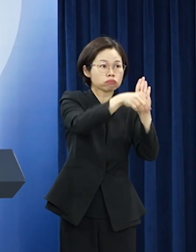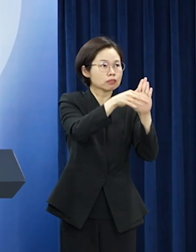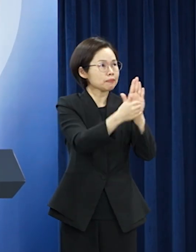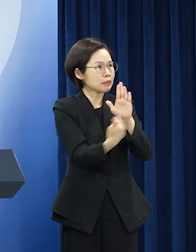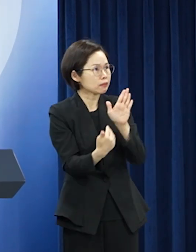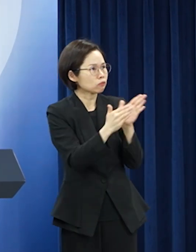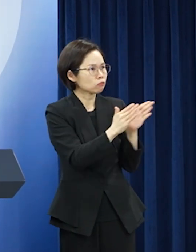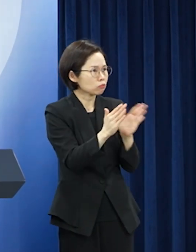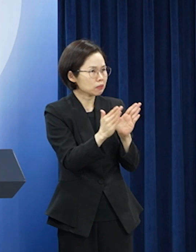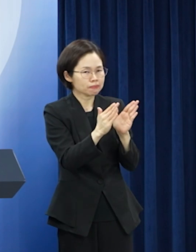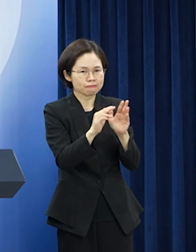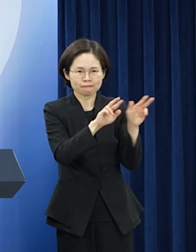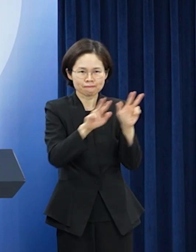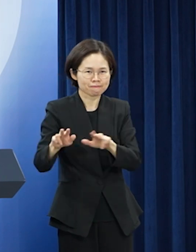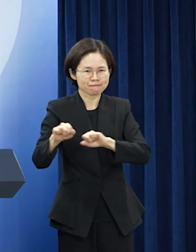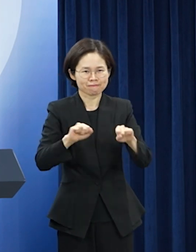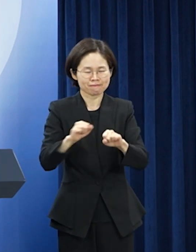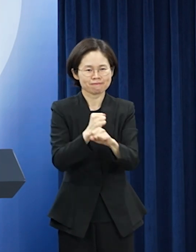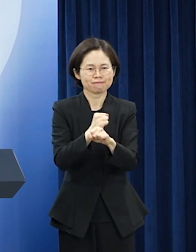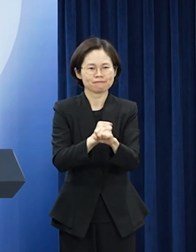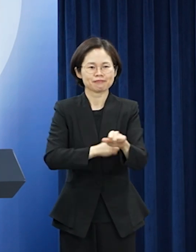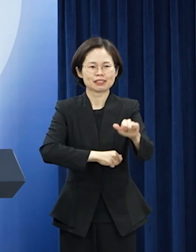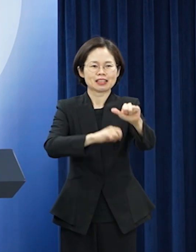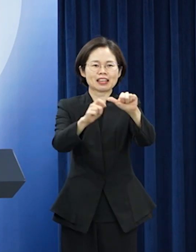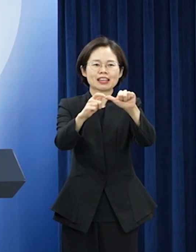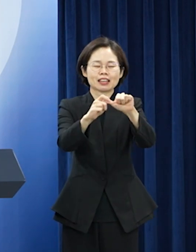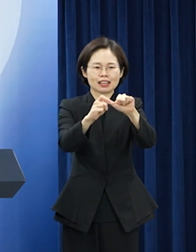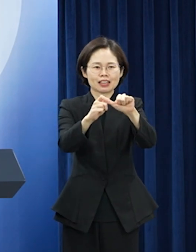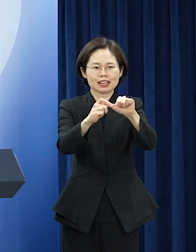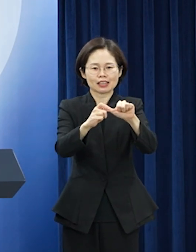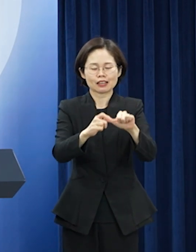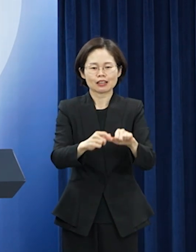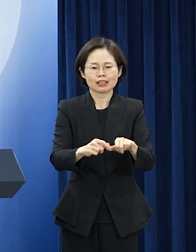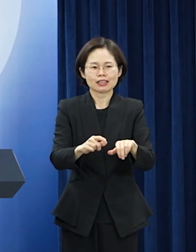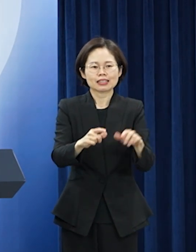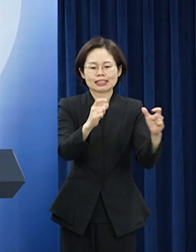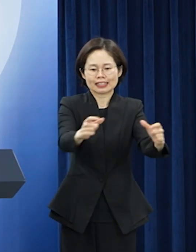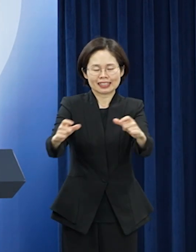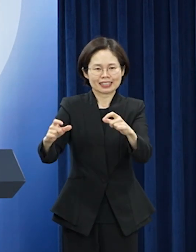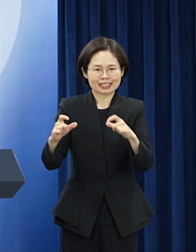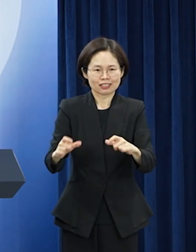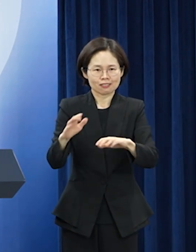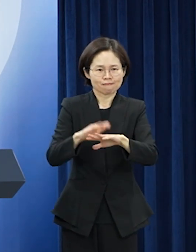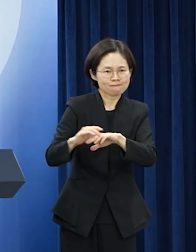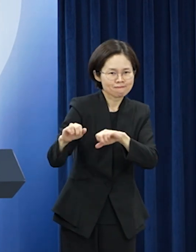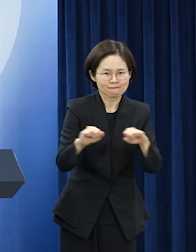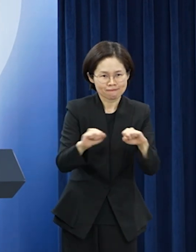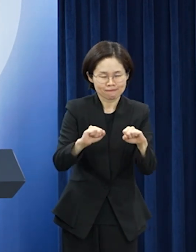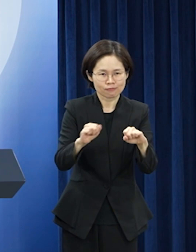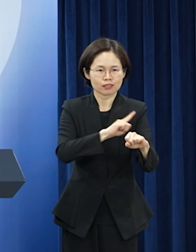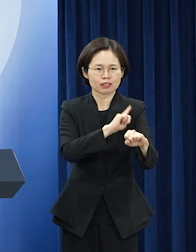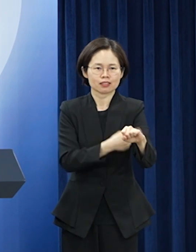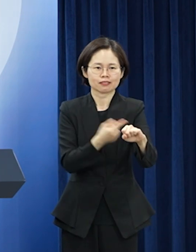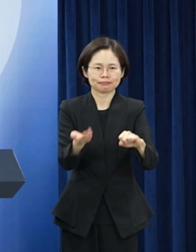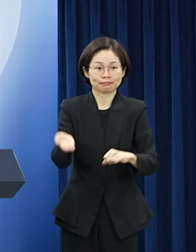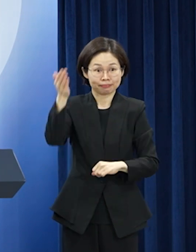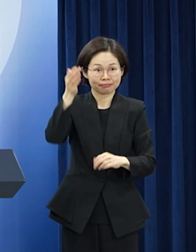대비하겠습니다. 끝으로 다섯 번째 과제로 현장의 대응 역량을 한층 더